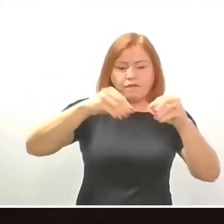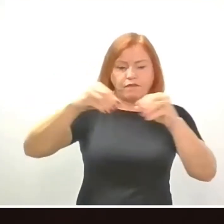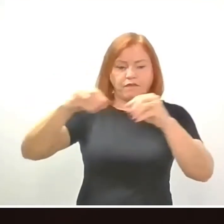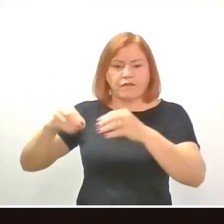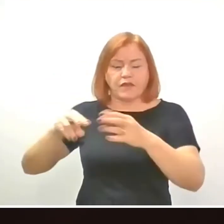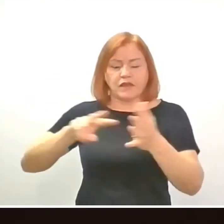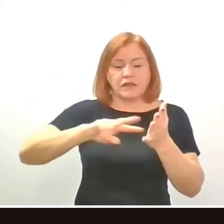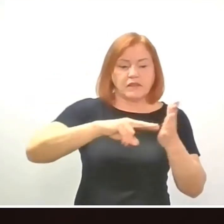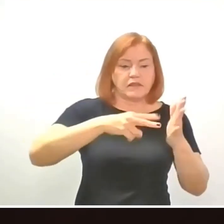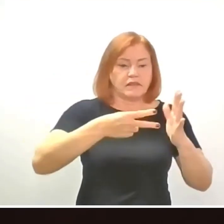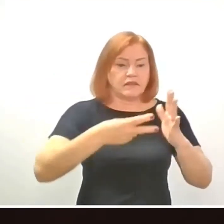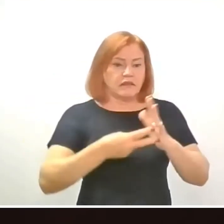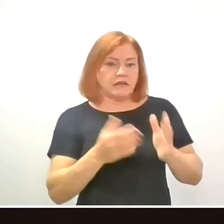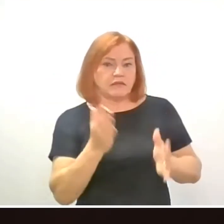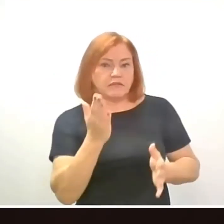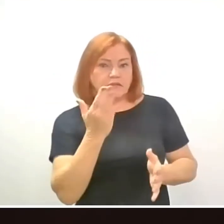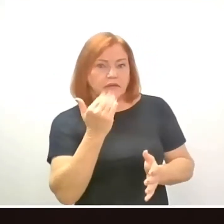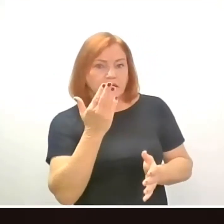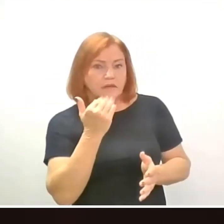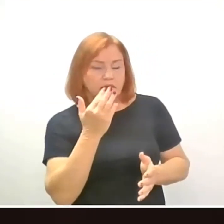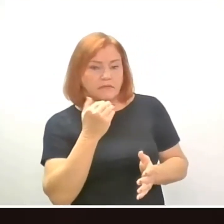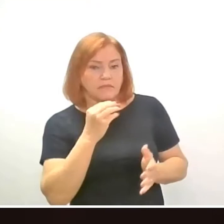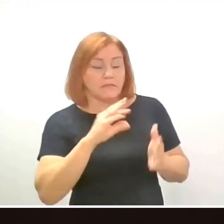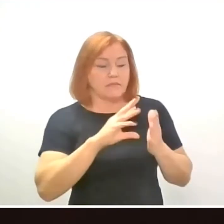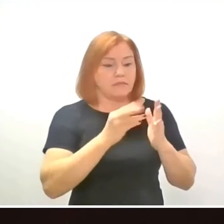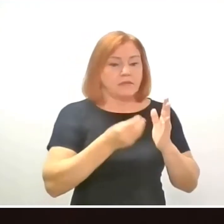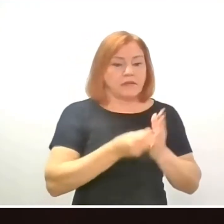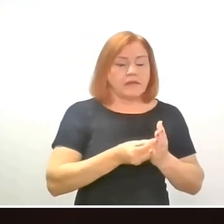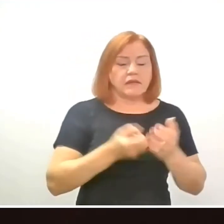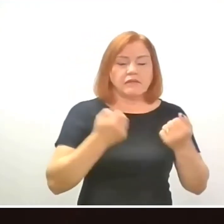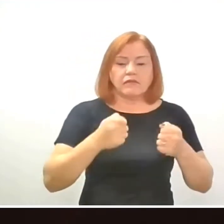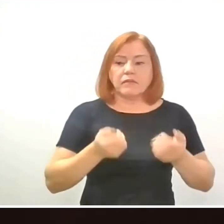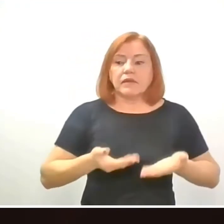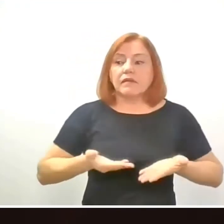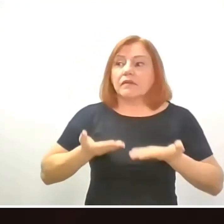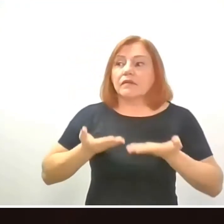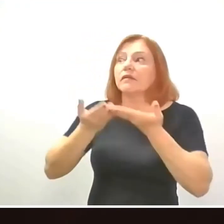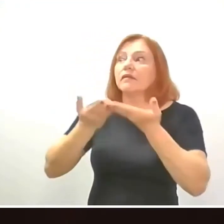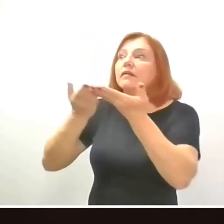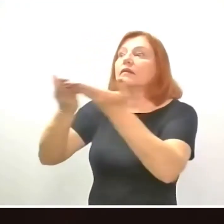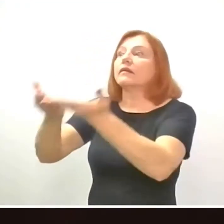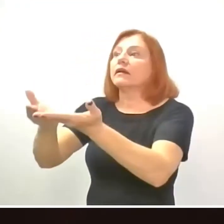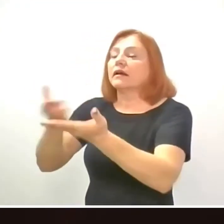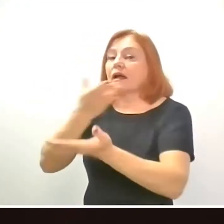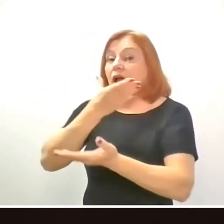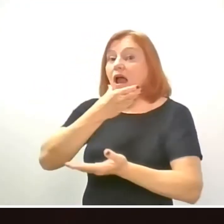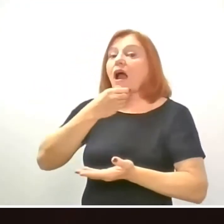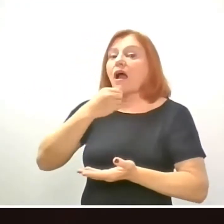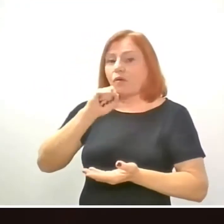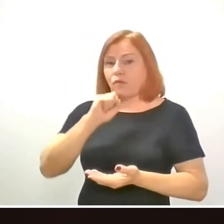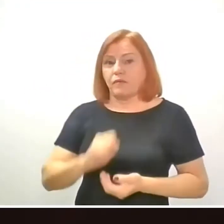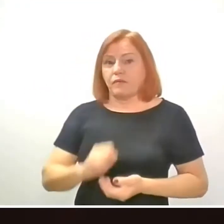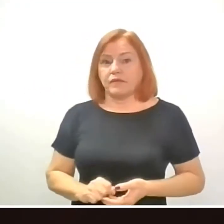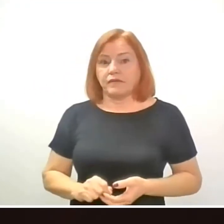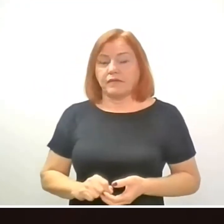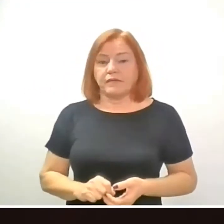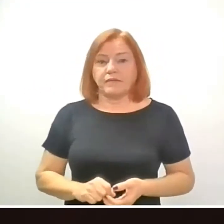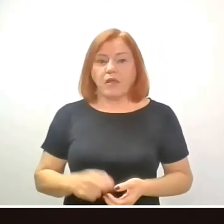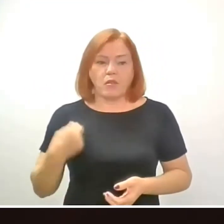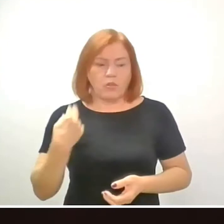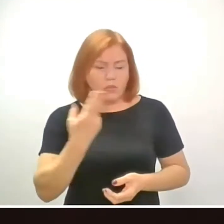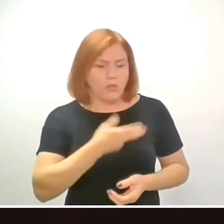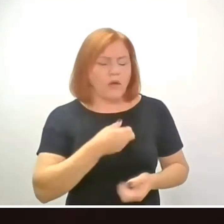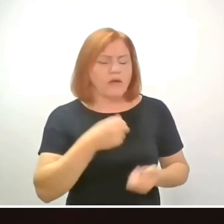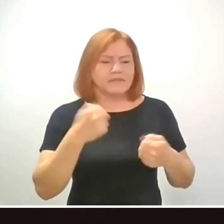ao homem. Certo? Você e eu, na igreja, como a igreja, devemos